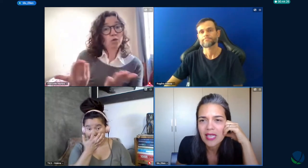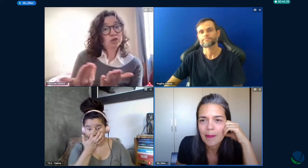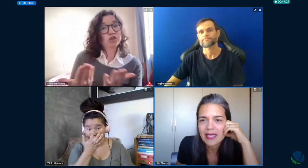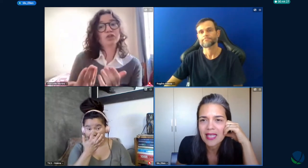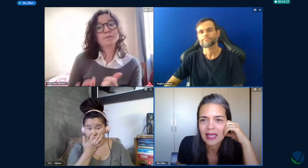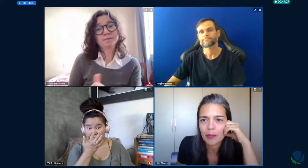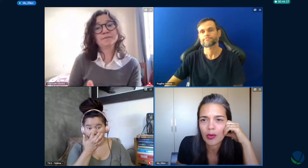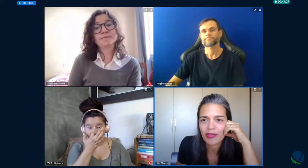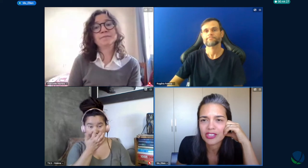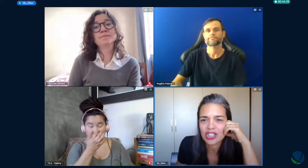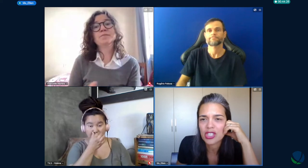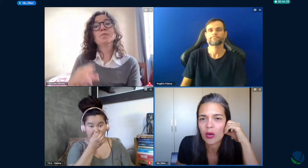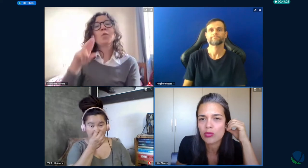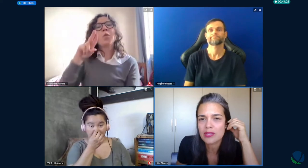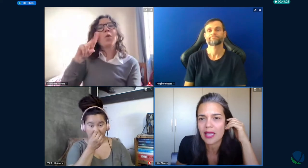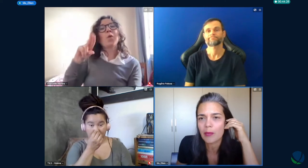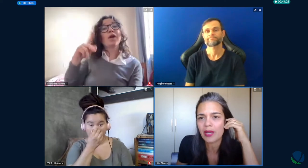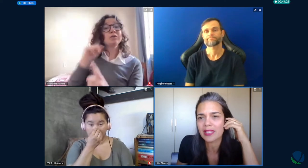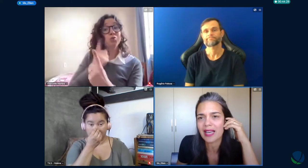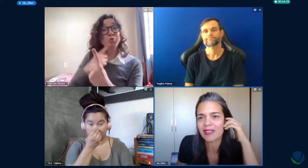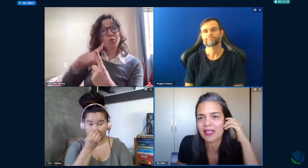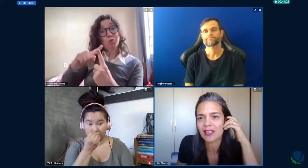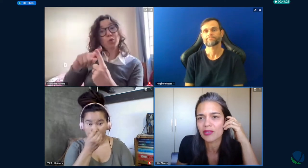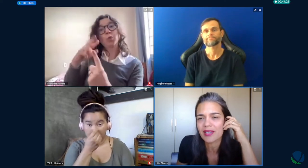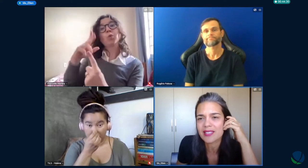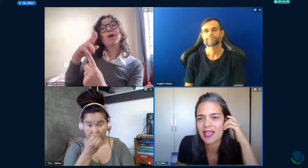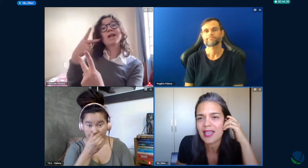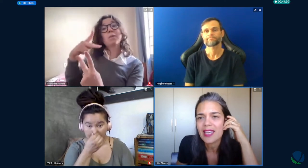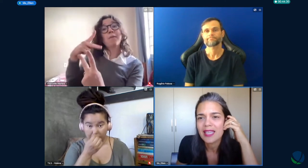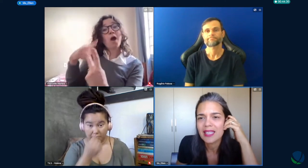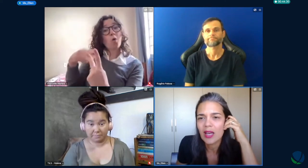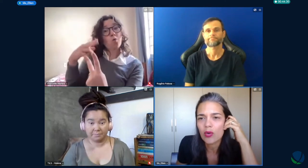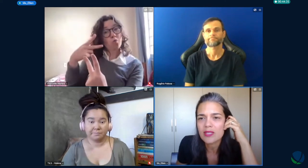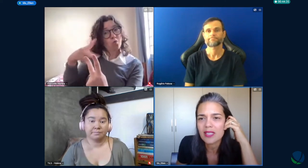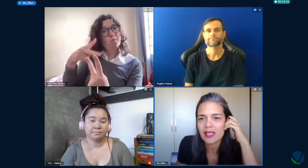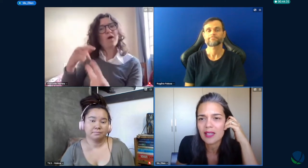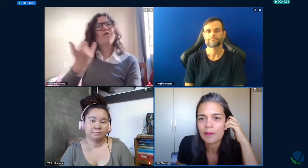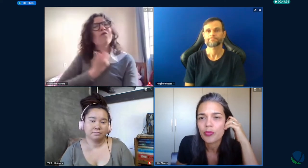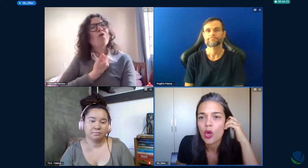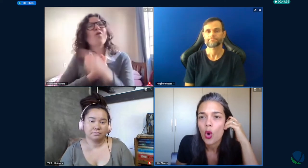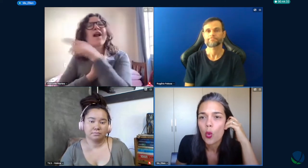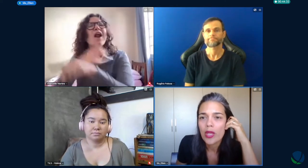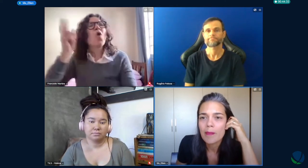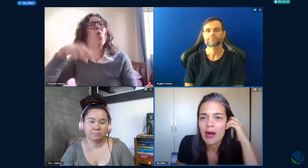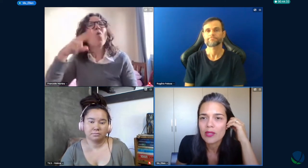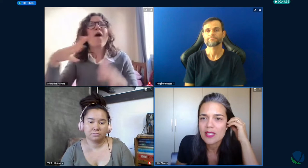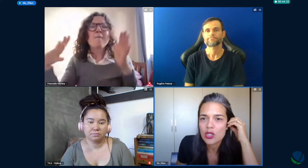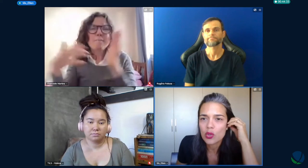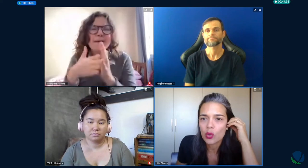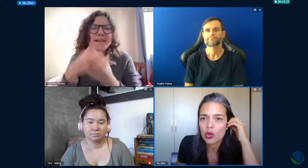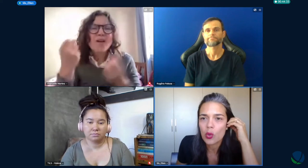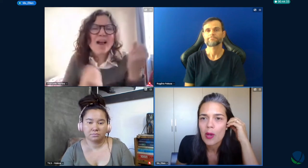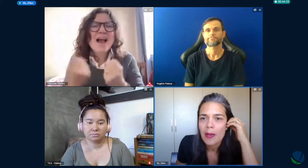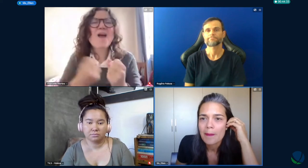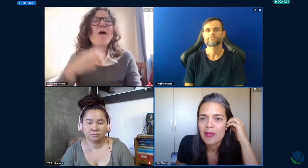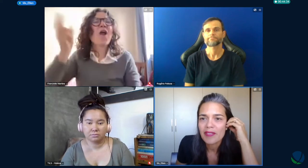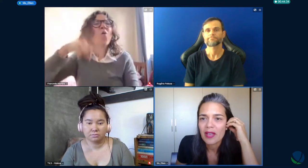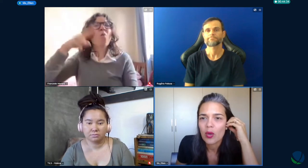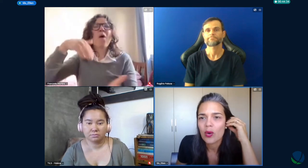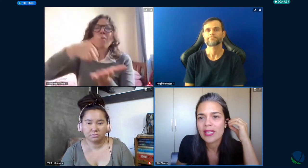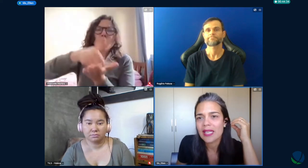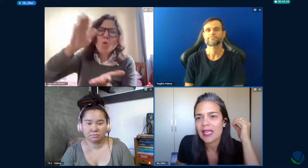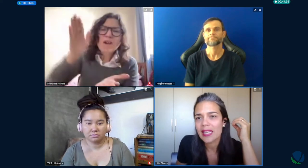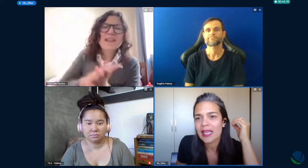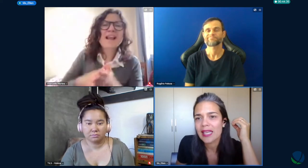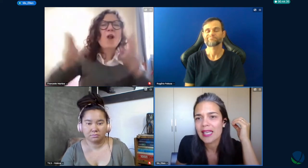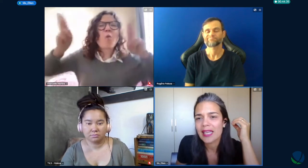Ele não conseguia passar na prova. Já tinha algum tempo que ele estava tentando fazer e não conseguia. O irmão desse surdo me